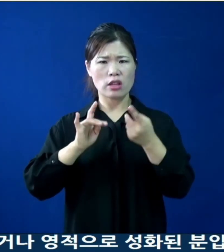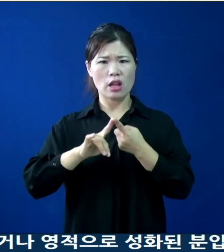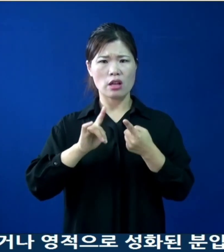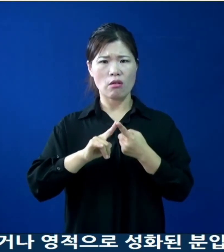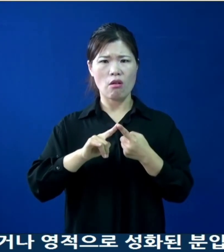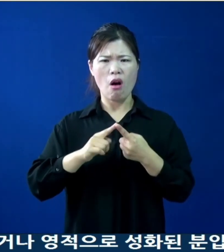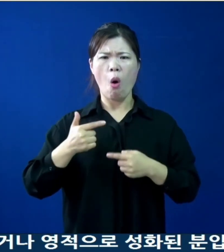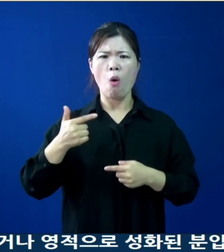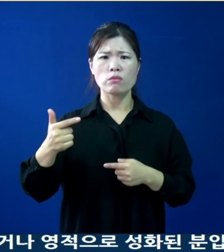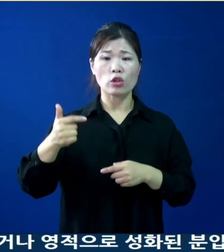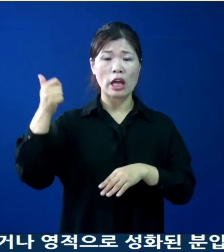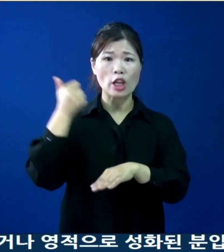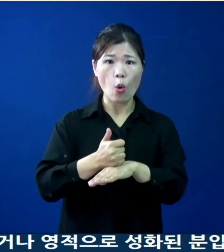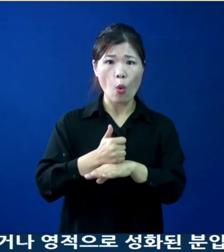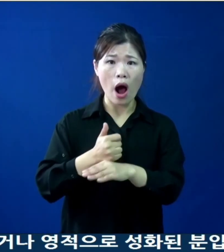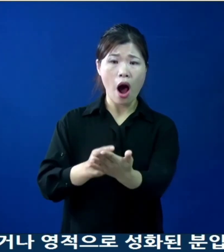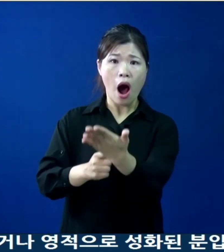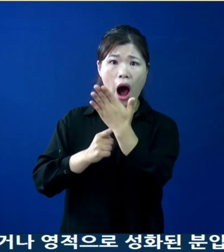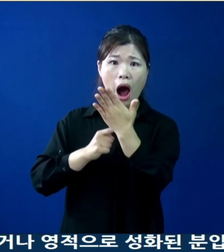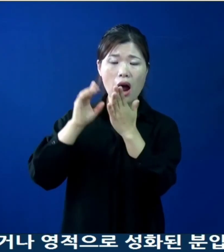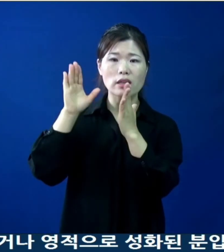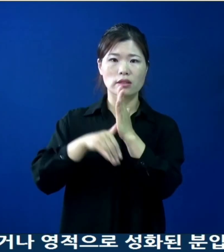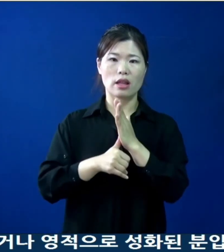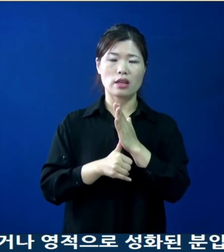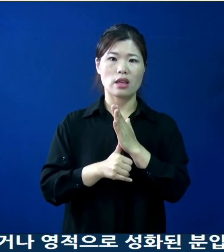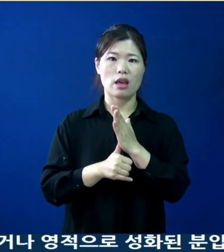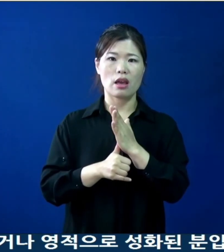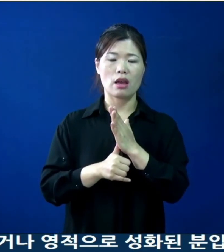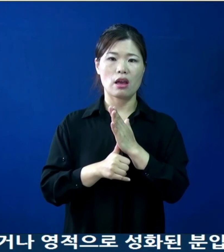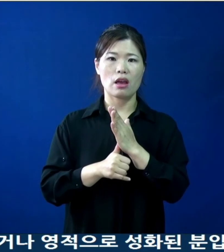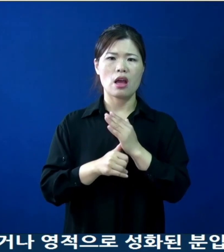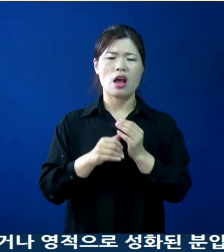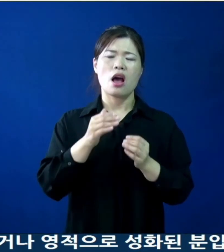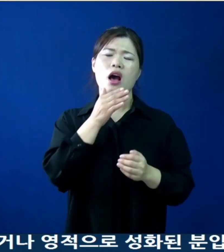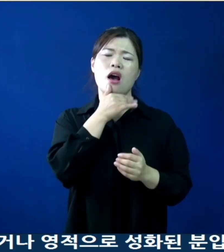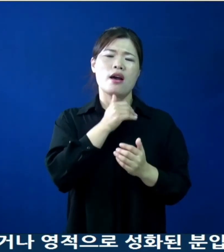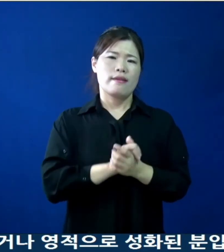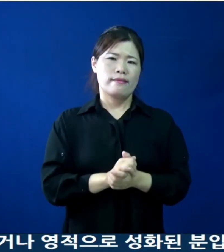엄청난 결과가 일어났을 때 그것을 보면서 에이,